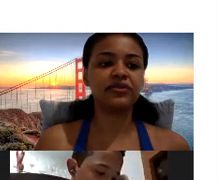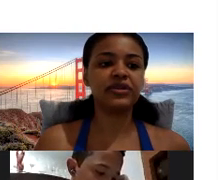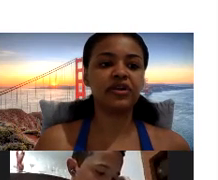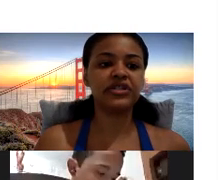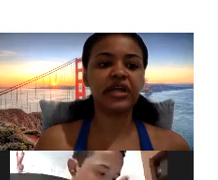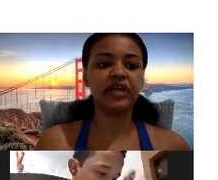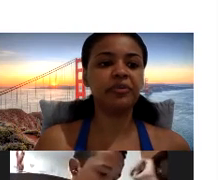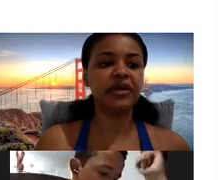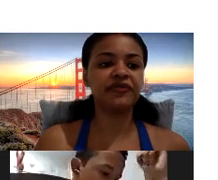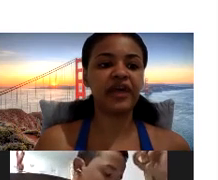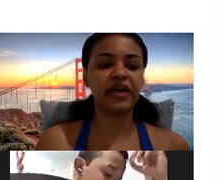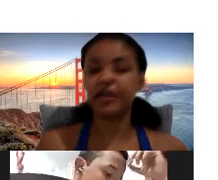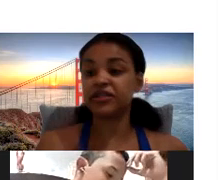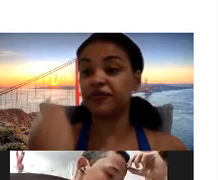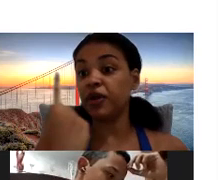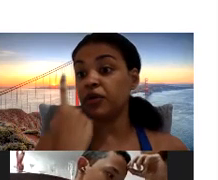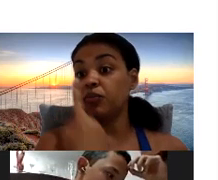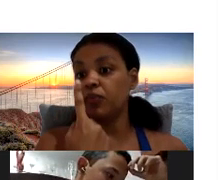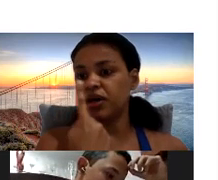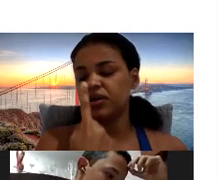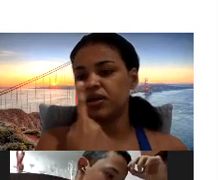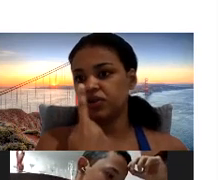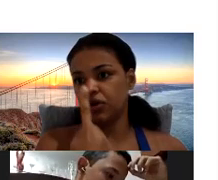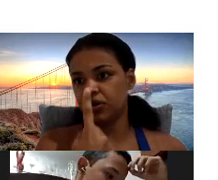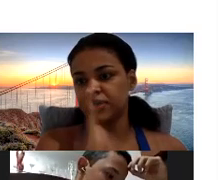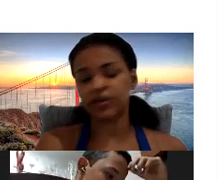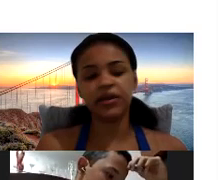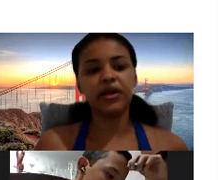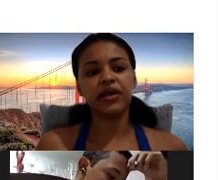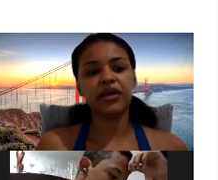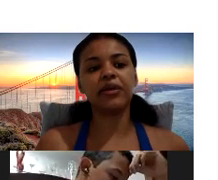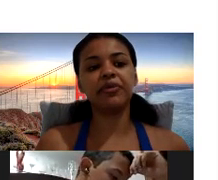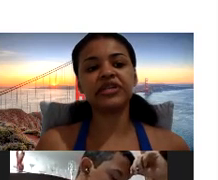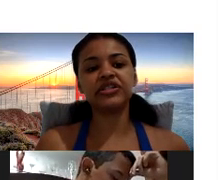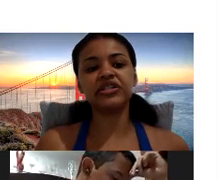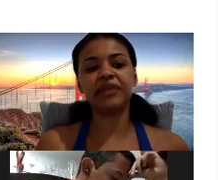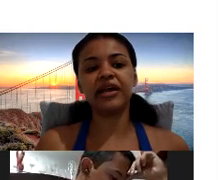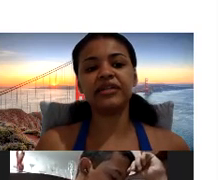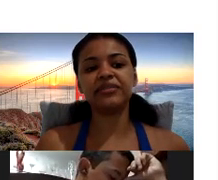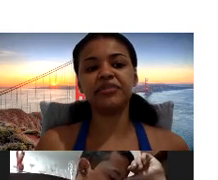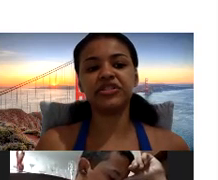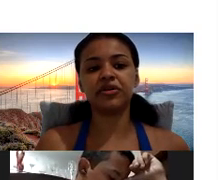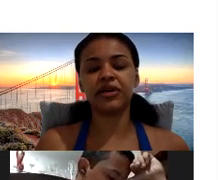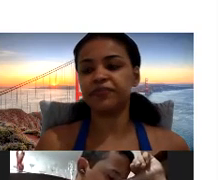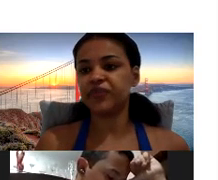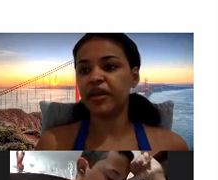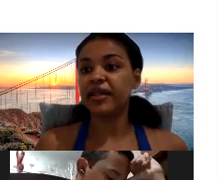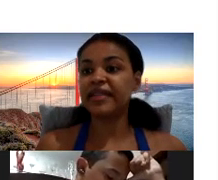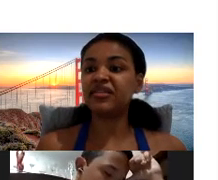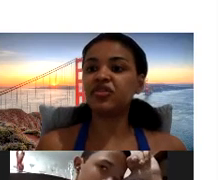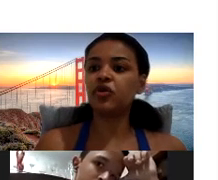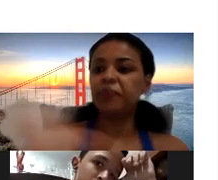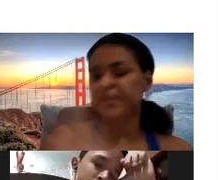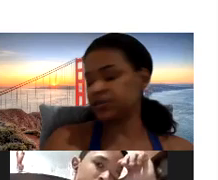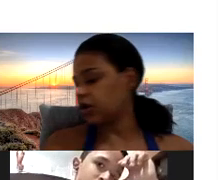teve uma troca de lugar do hidrogênio pelo ferro mas só foi uma troca então é por isso que a gente chamar ela de simples troca